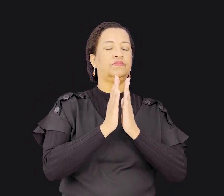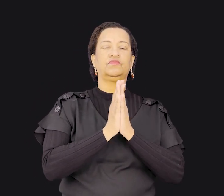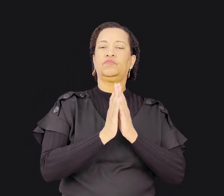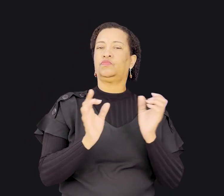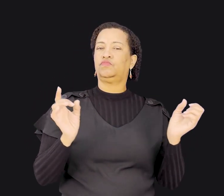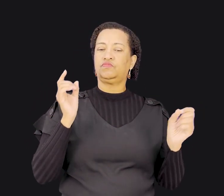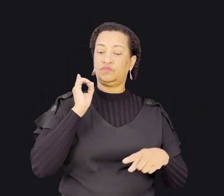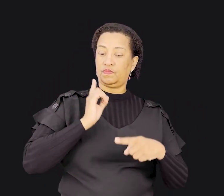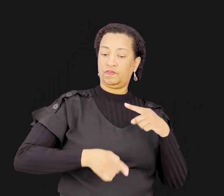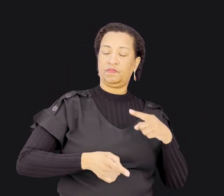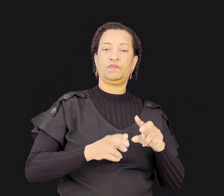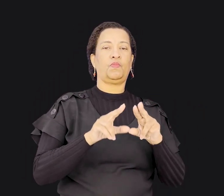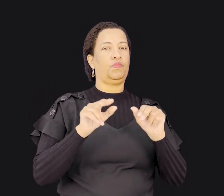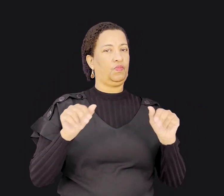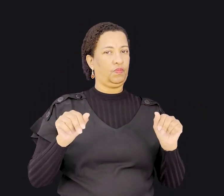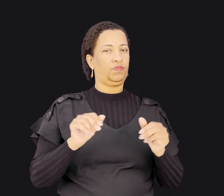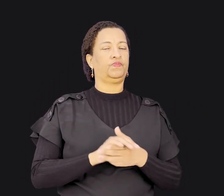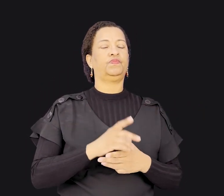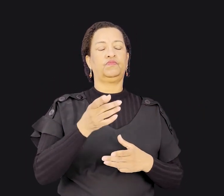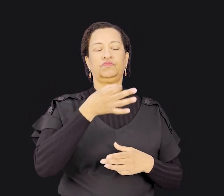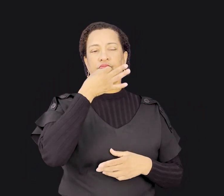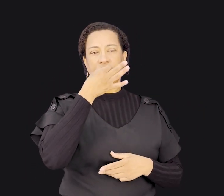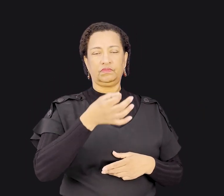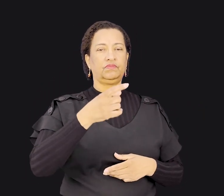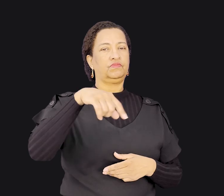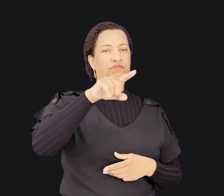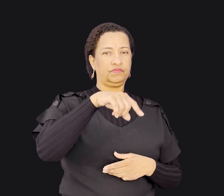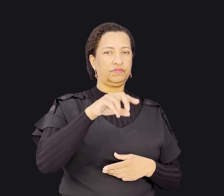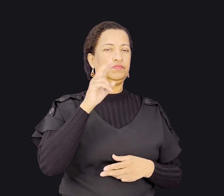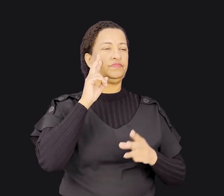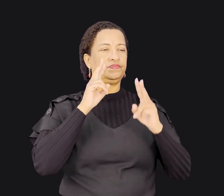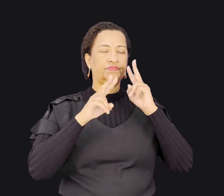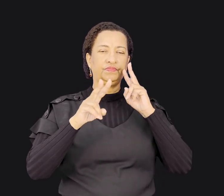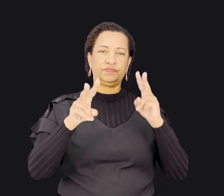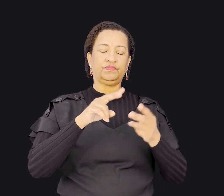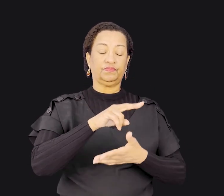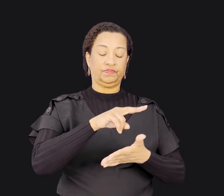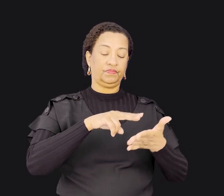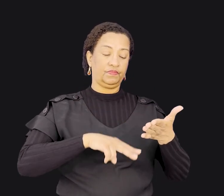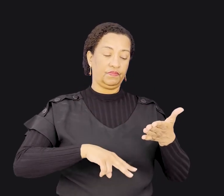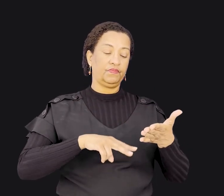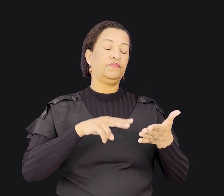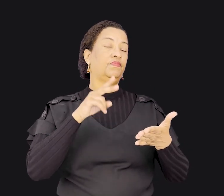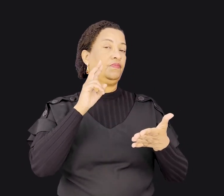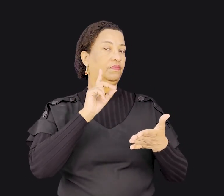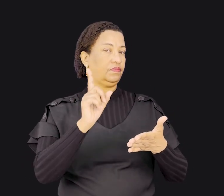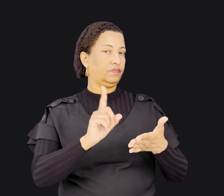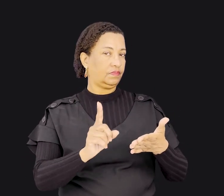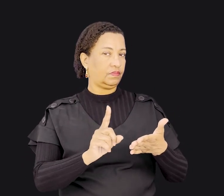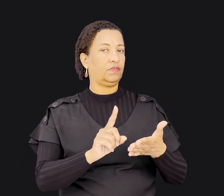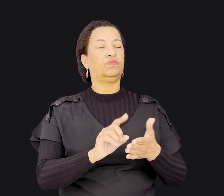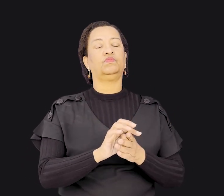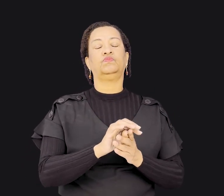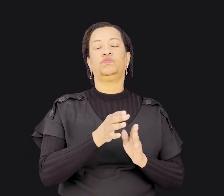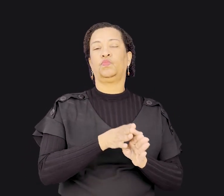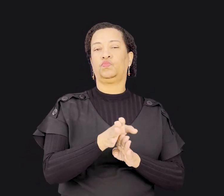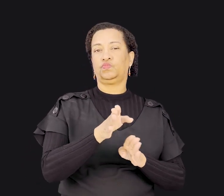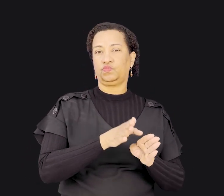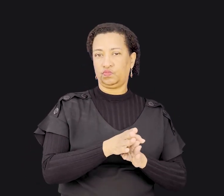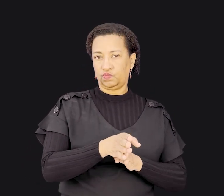orações. Eu já sugeri a vocês que procurem ouvir e não ler os conselhos e a teologia pastoral de um velho e